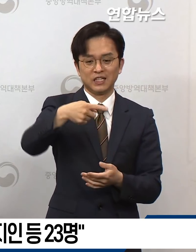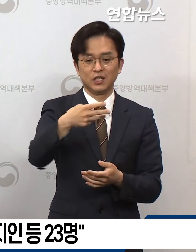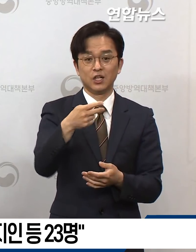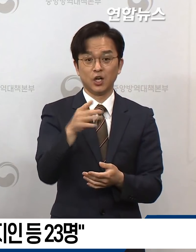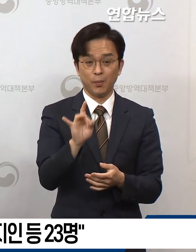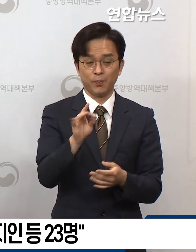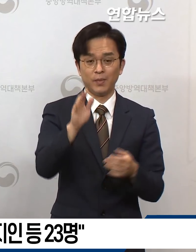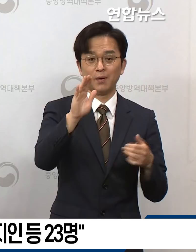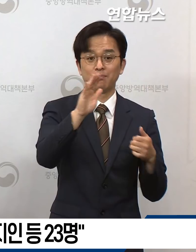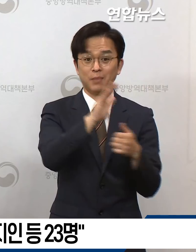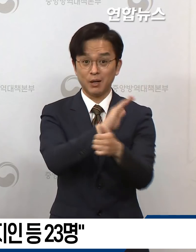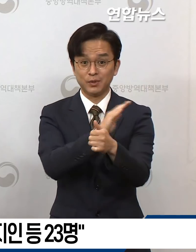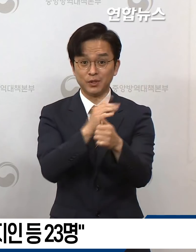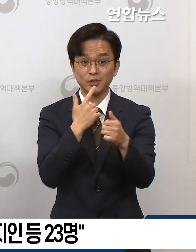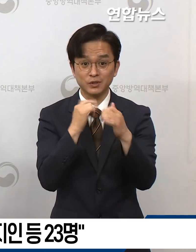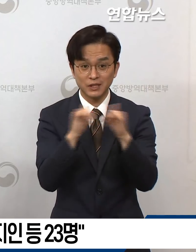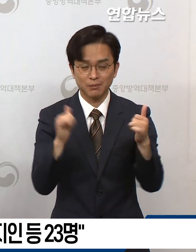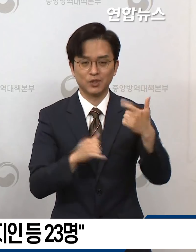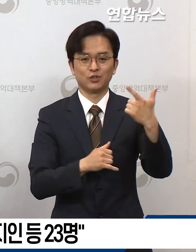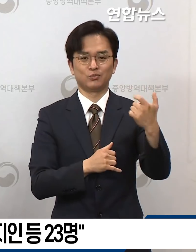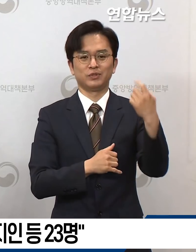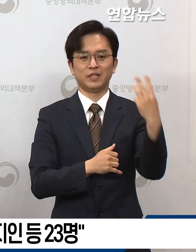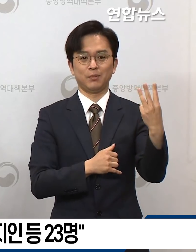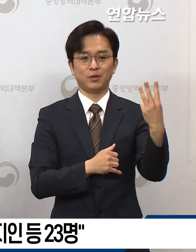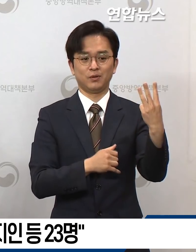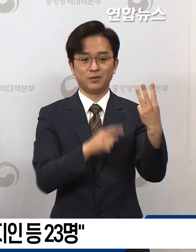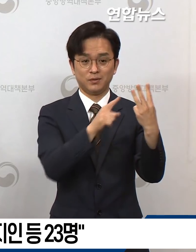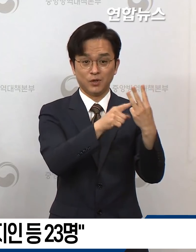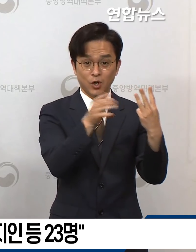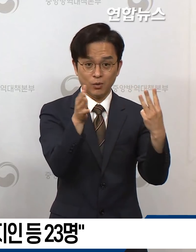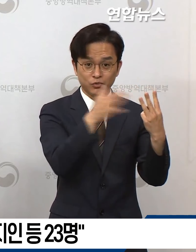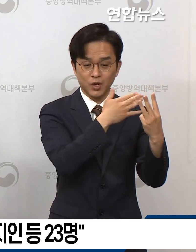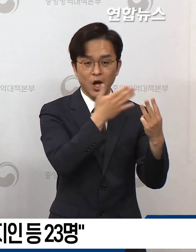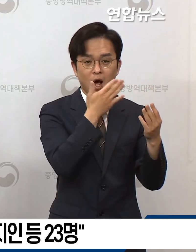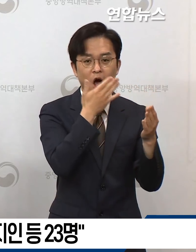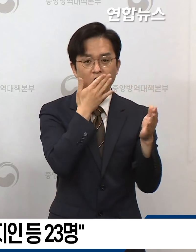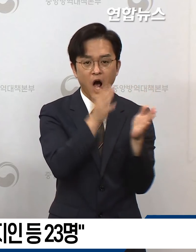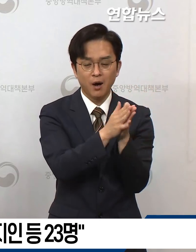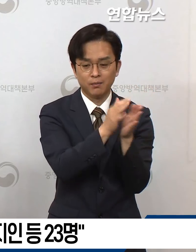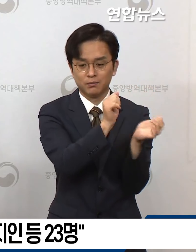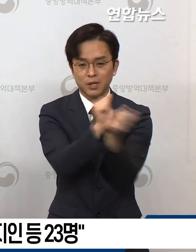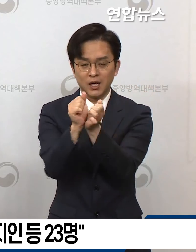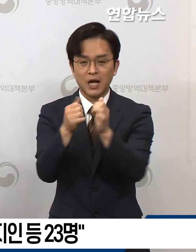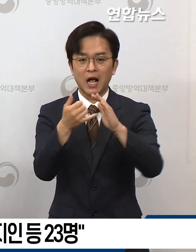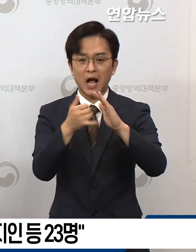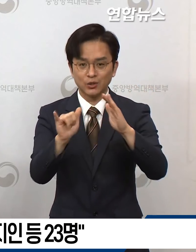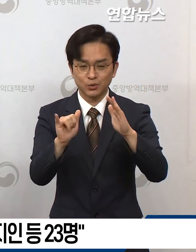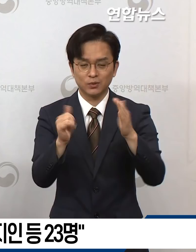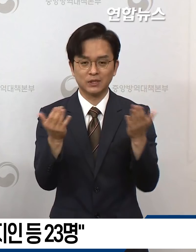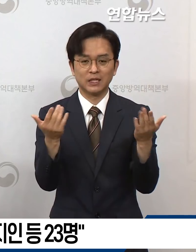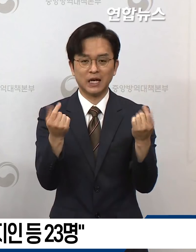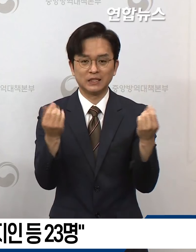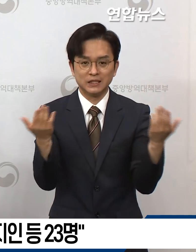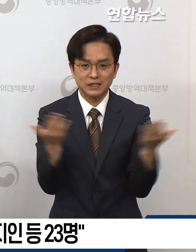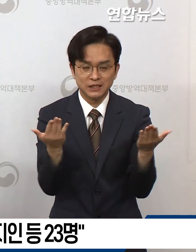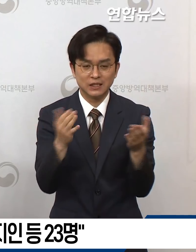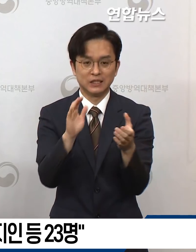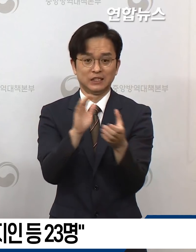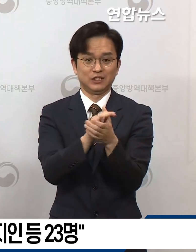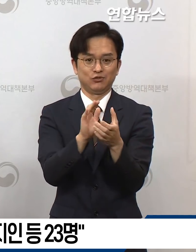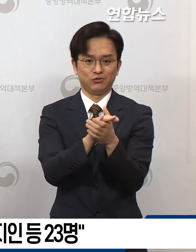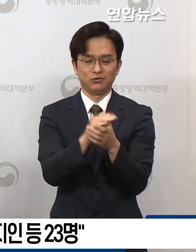경우가 63명이고 가족, 지인, 동료 등 접촉자에서 발생한 경우가